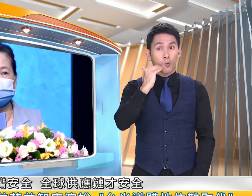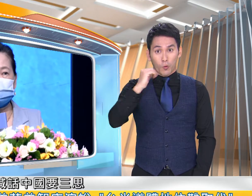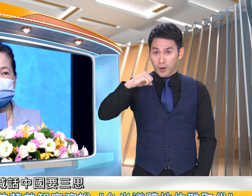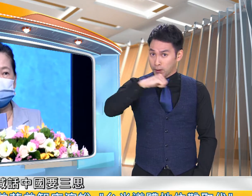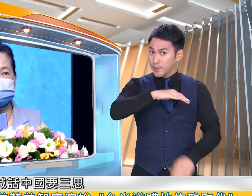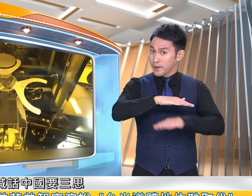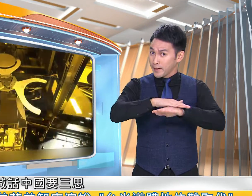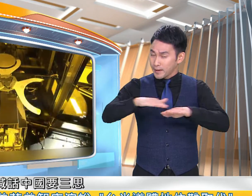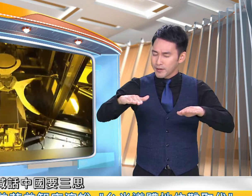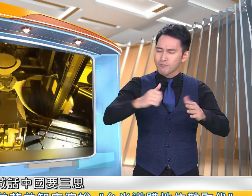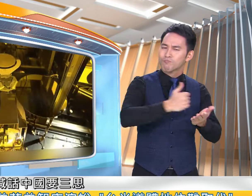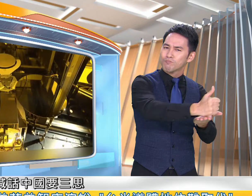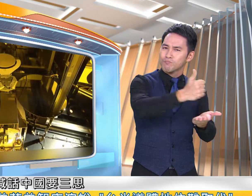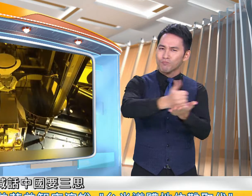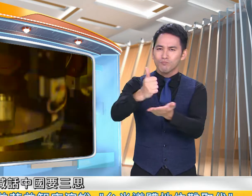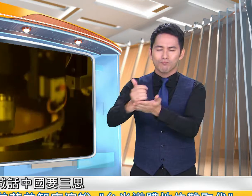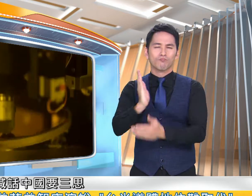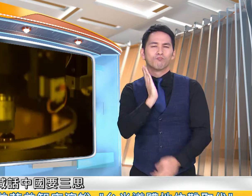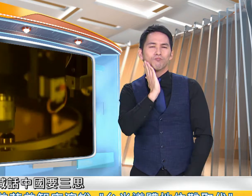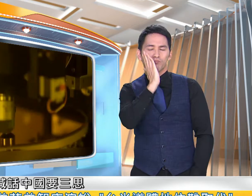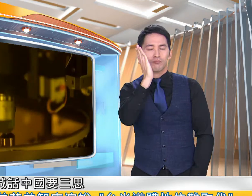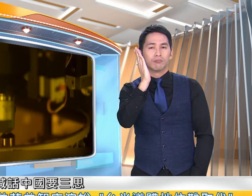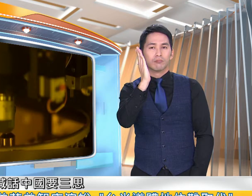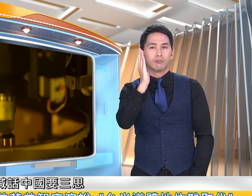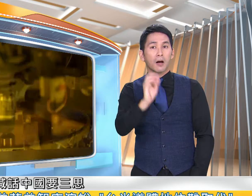话中国要三思。